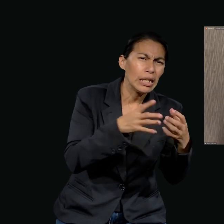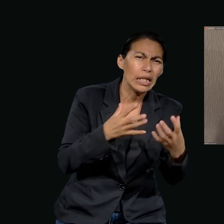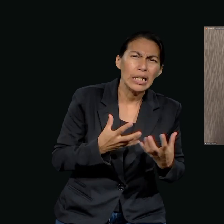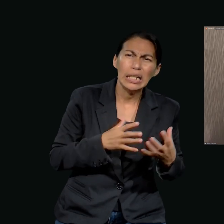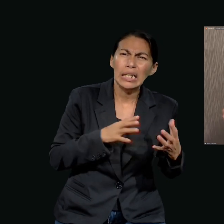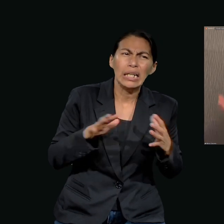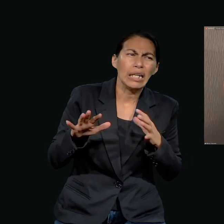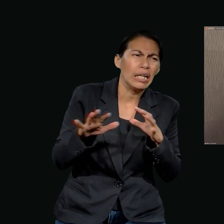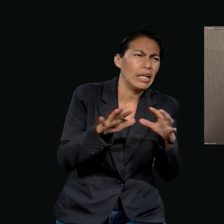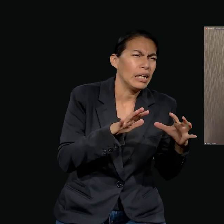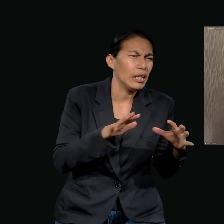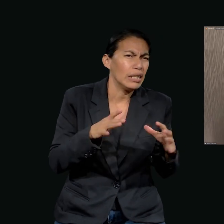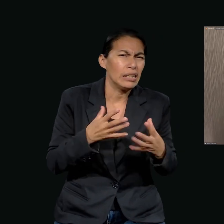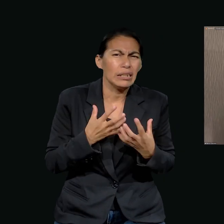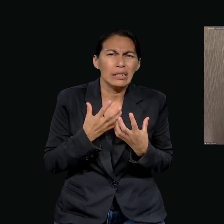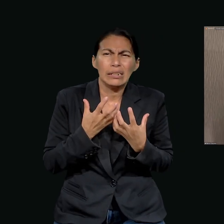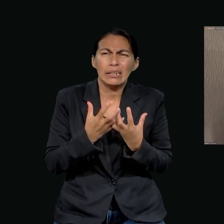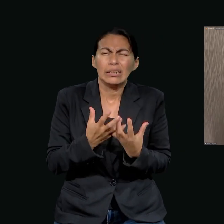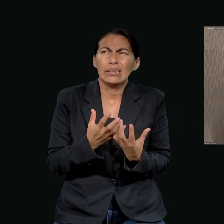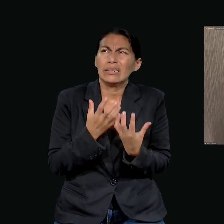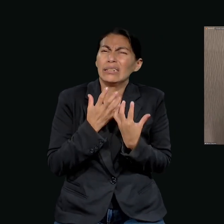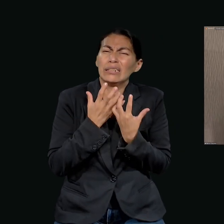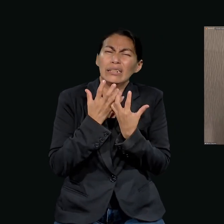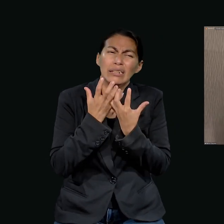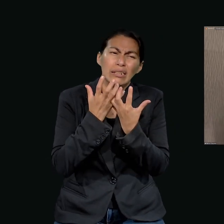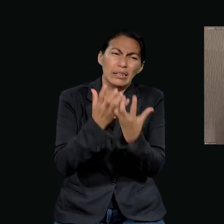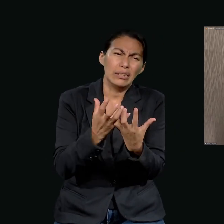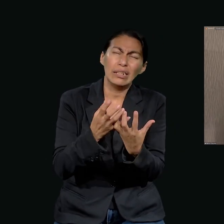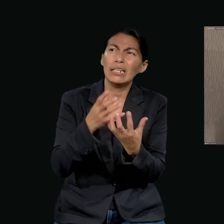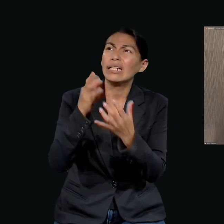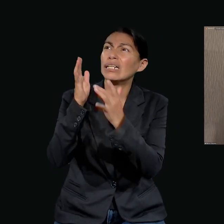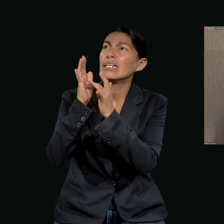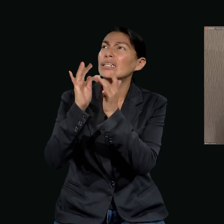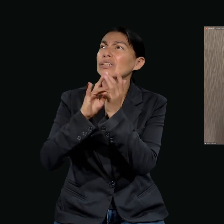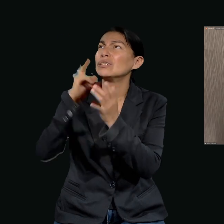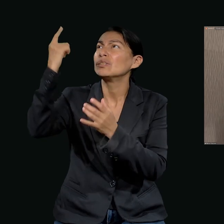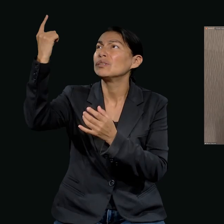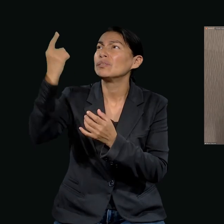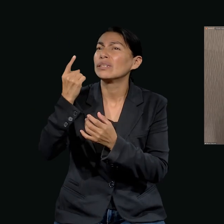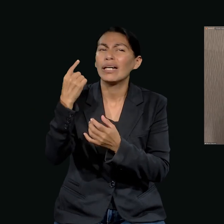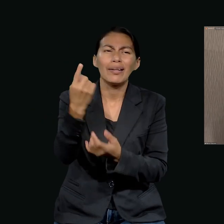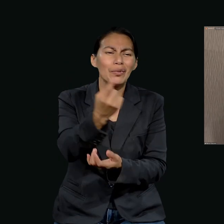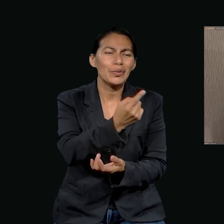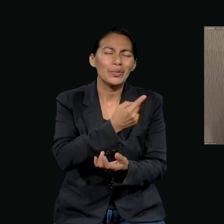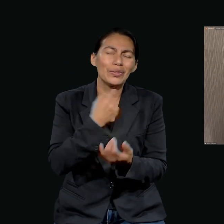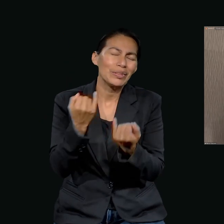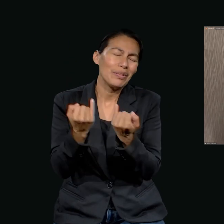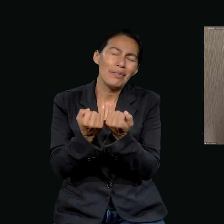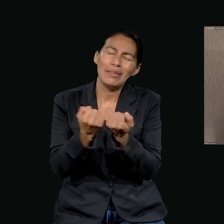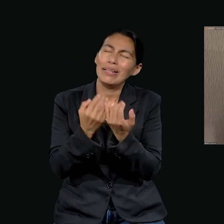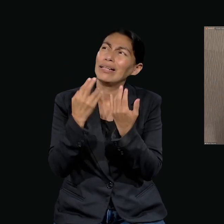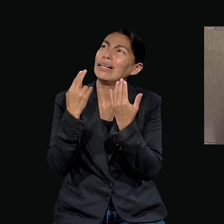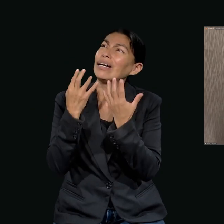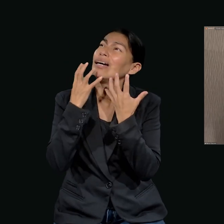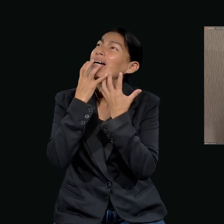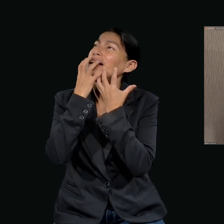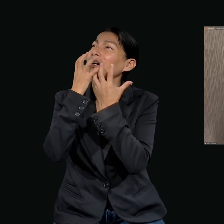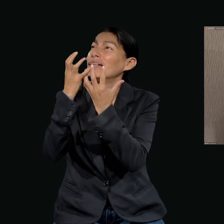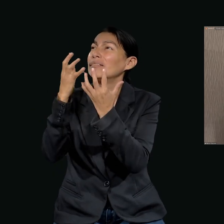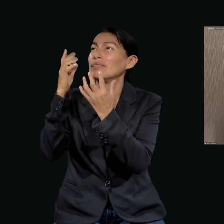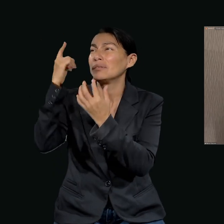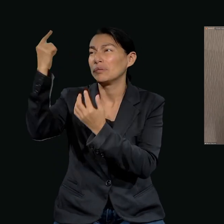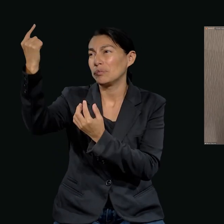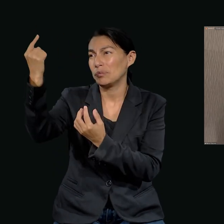naturaleza Gime Por su Redención Y yo creo Que todos Nosotros Clamamos A Dios Por su Pronta Venida